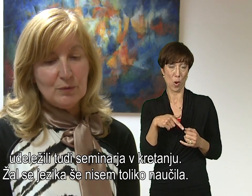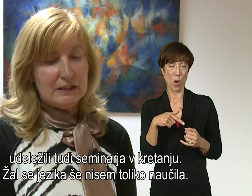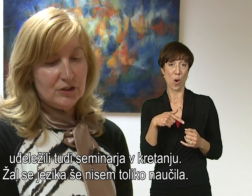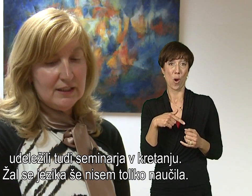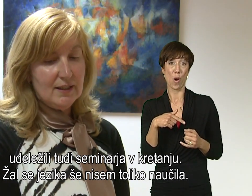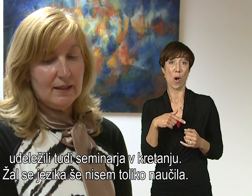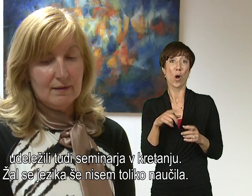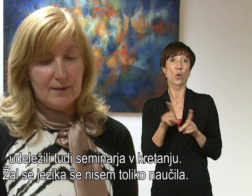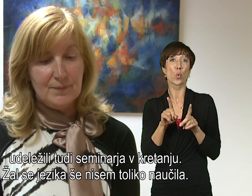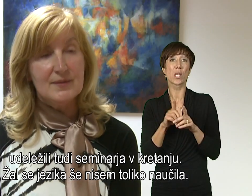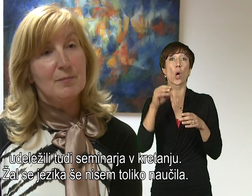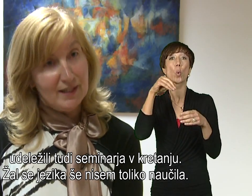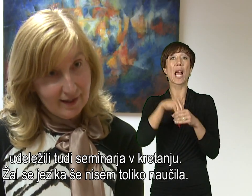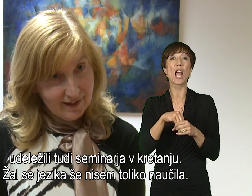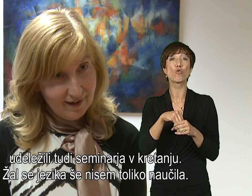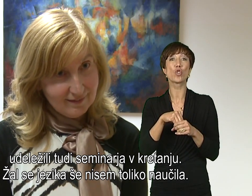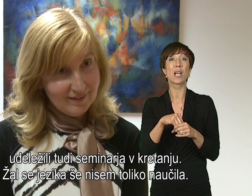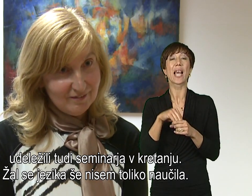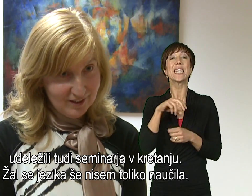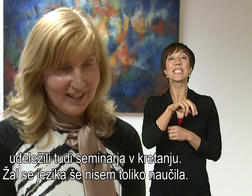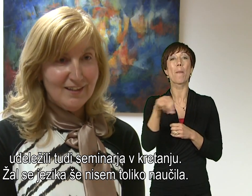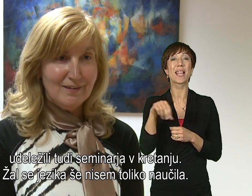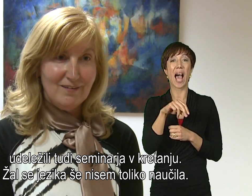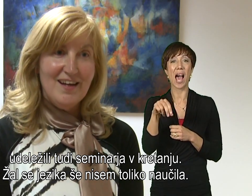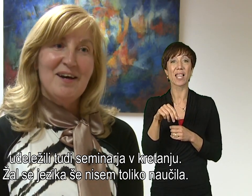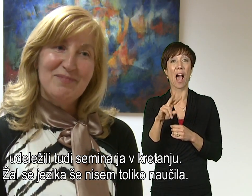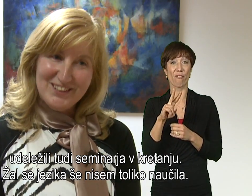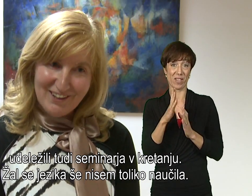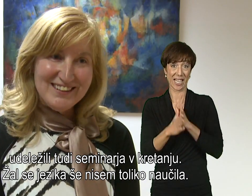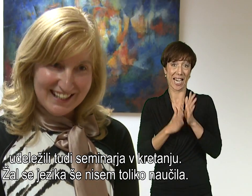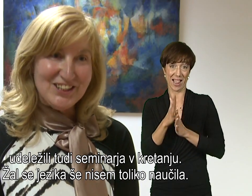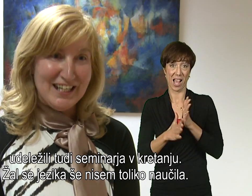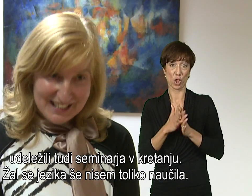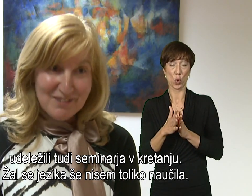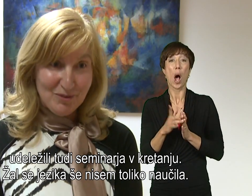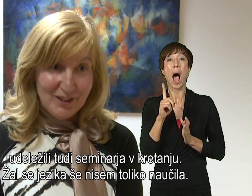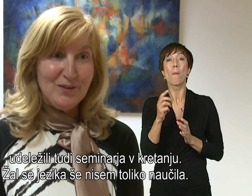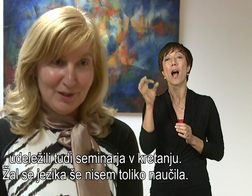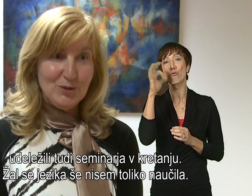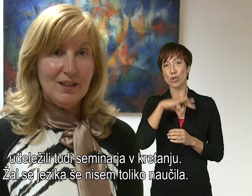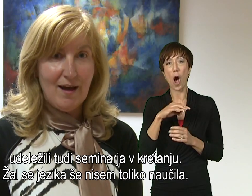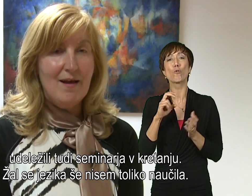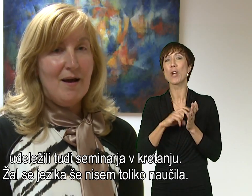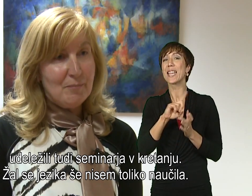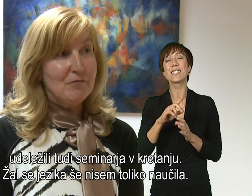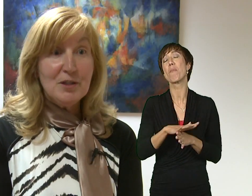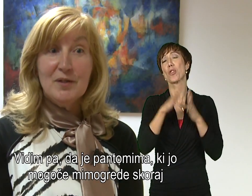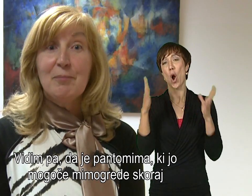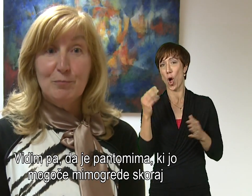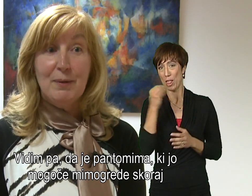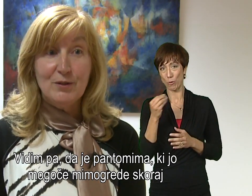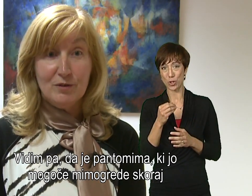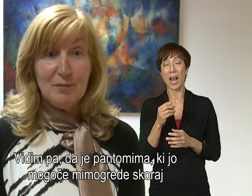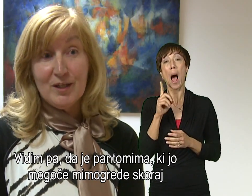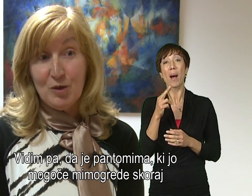se udeležili seminarja v kretanju, ampak žal se ga še nisem toliko naučila, ampak vidim, da